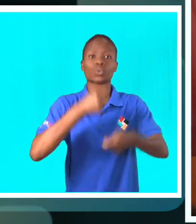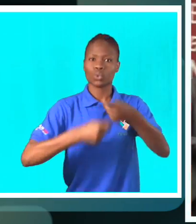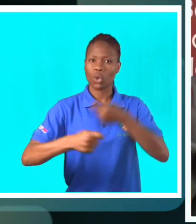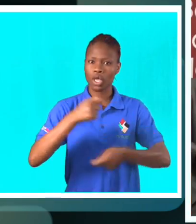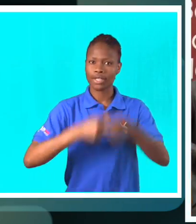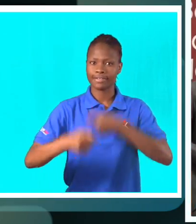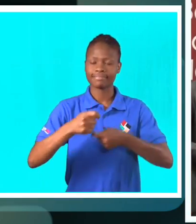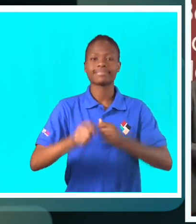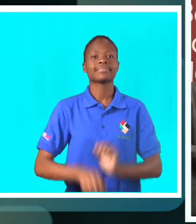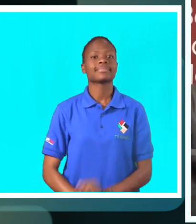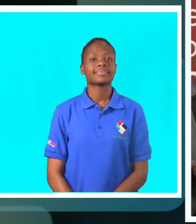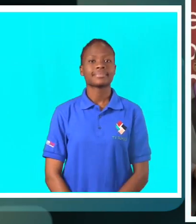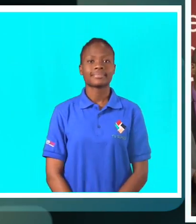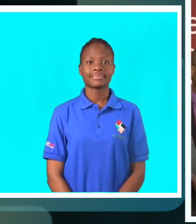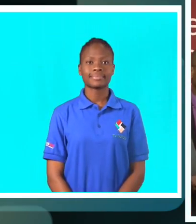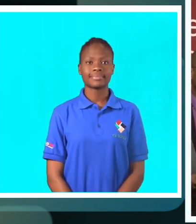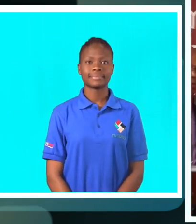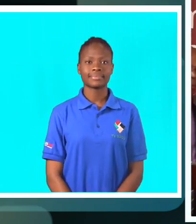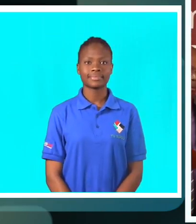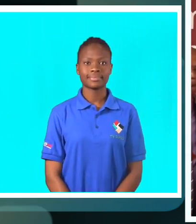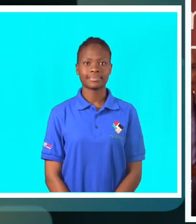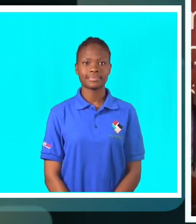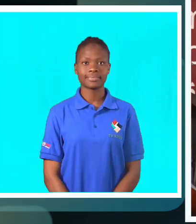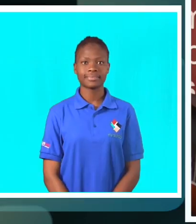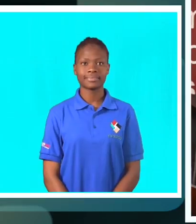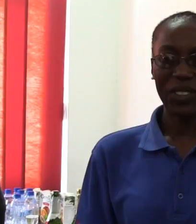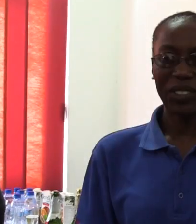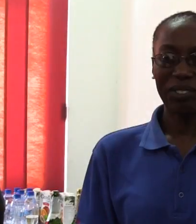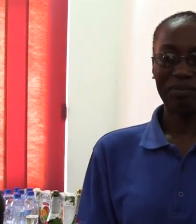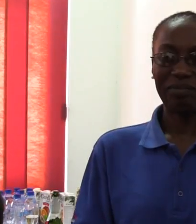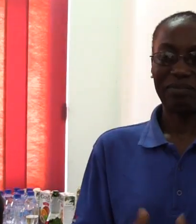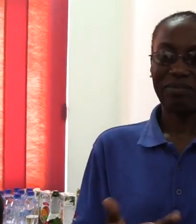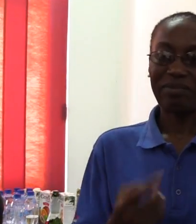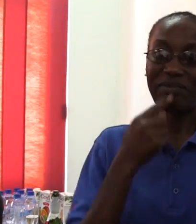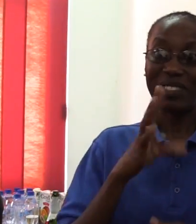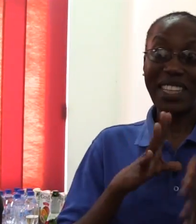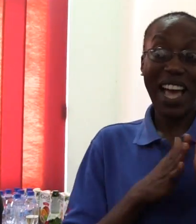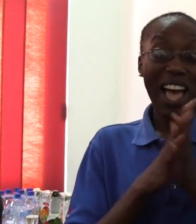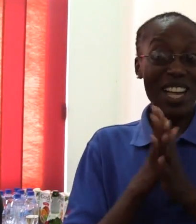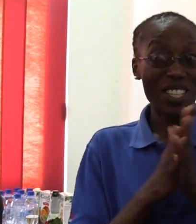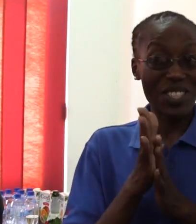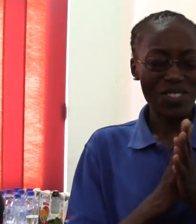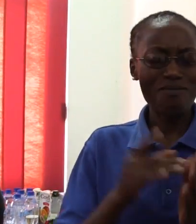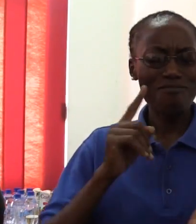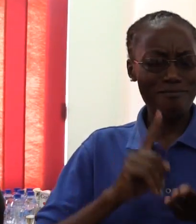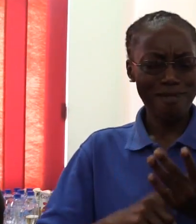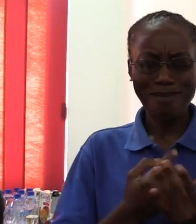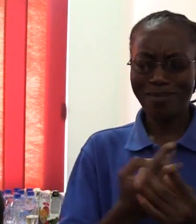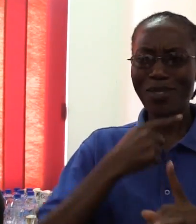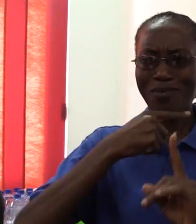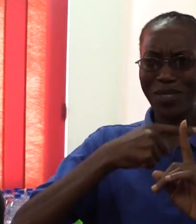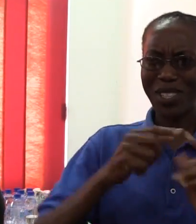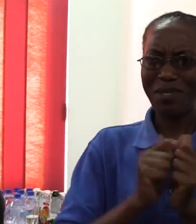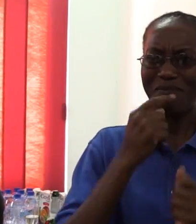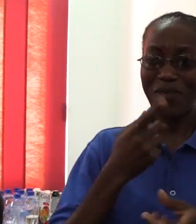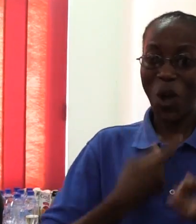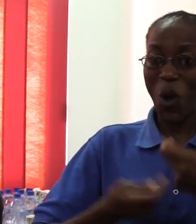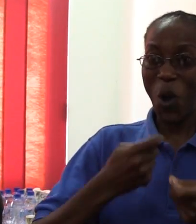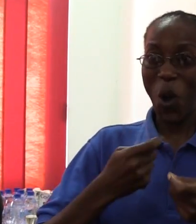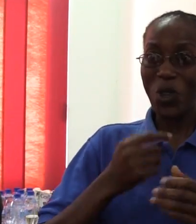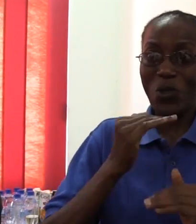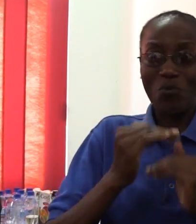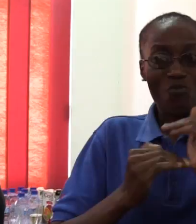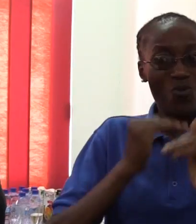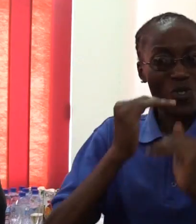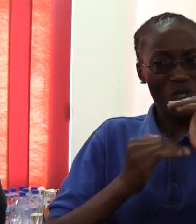comunidades e por via disso aumentarem suas vendas. A expectativa é bastante positiva, nós esperamos que este negócio cresça